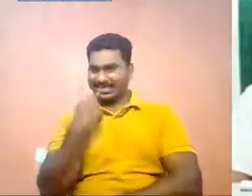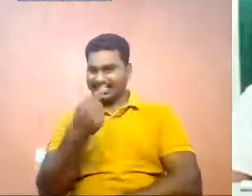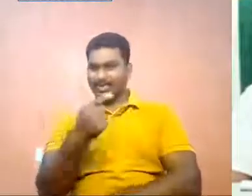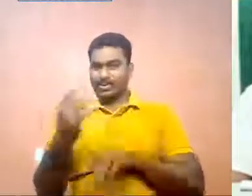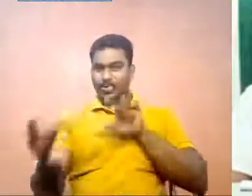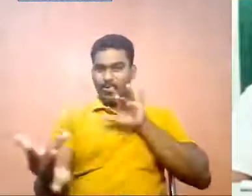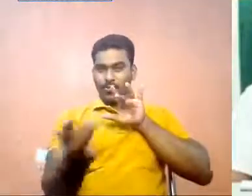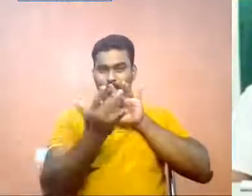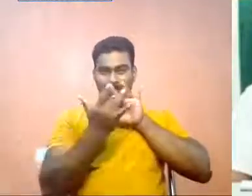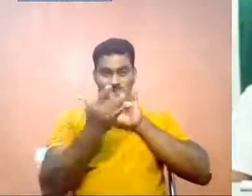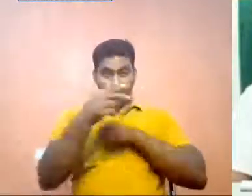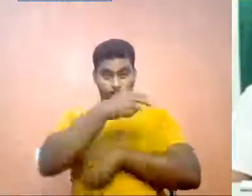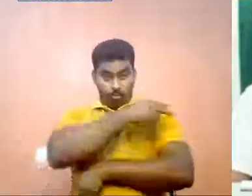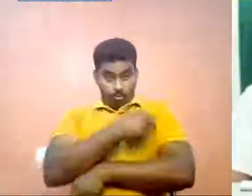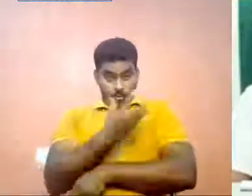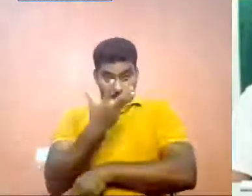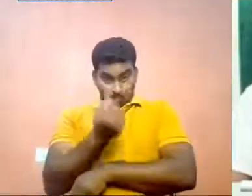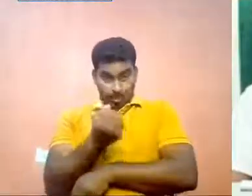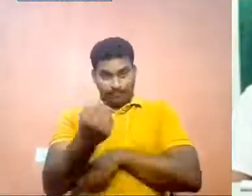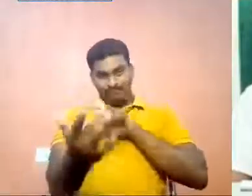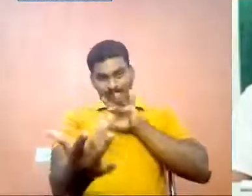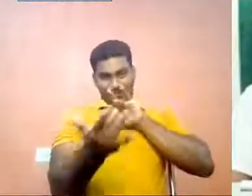നല്ല തോതിൽ രജിസ്റ്റർ ചെയ്യാൻ തയ്യാറാവുന്നുണ്ട്.